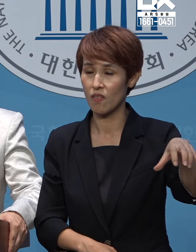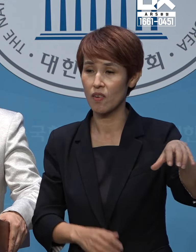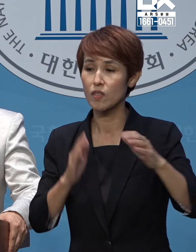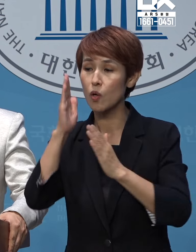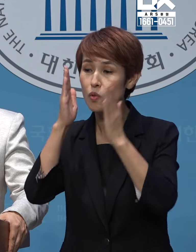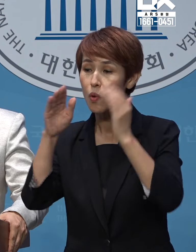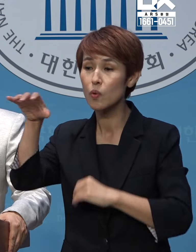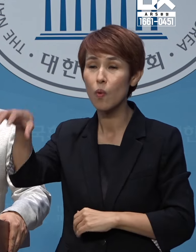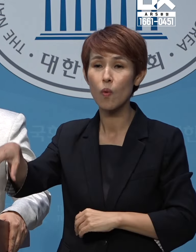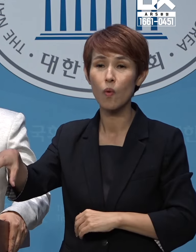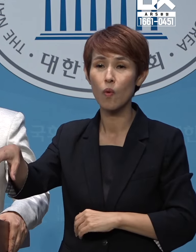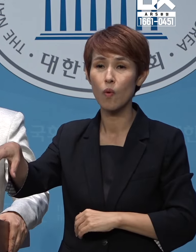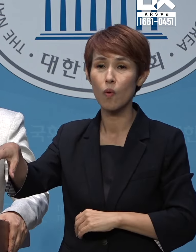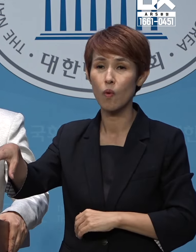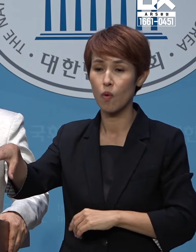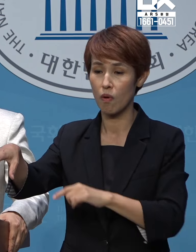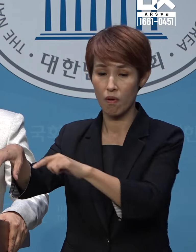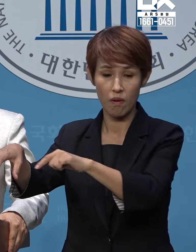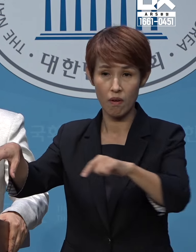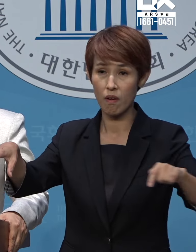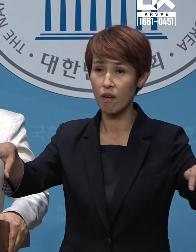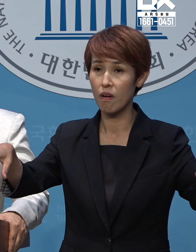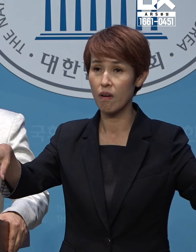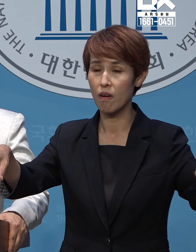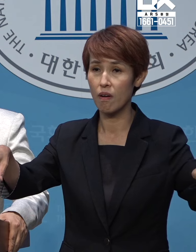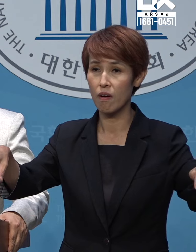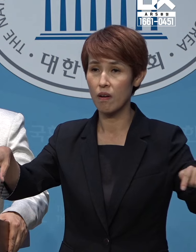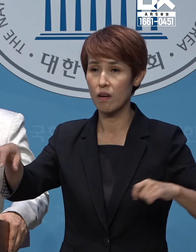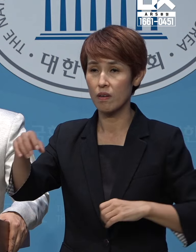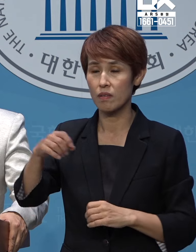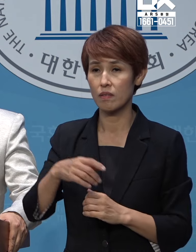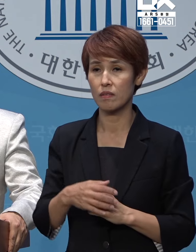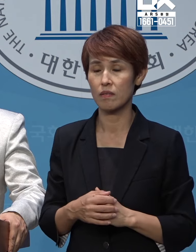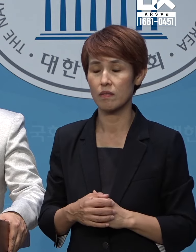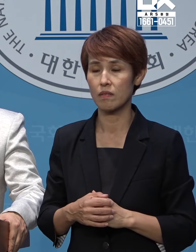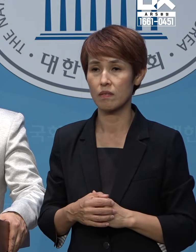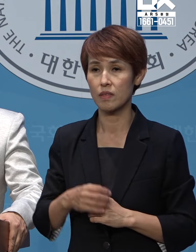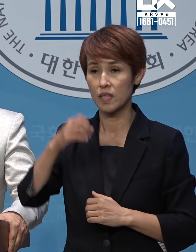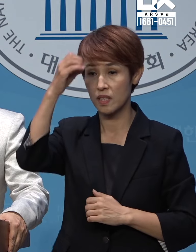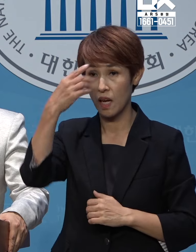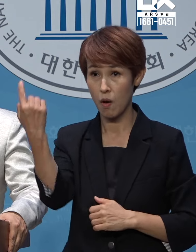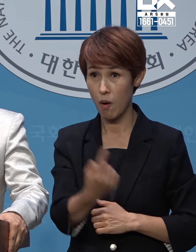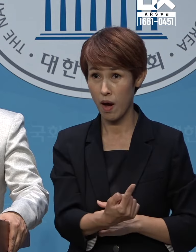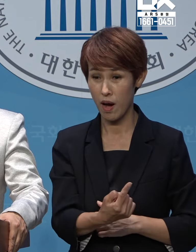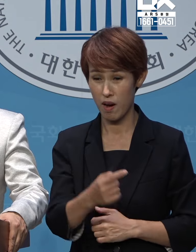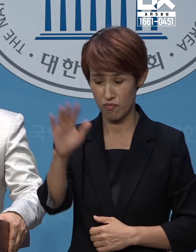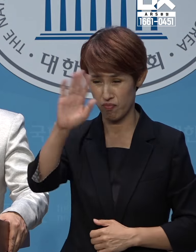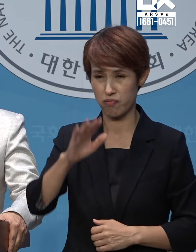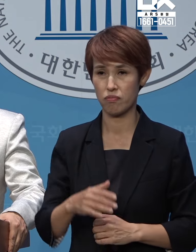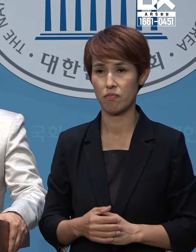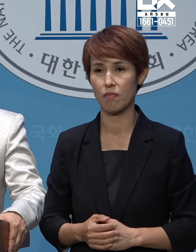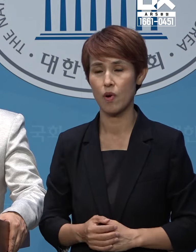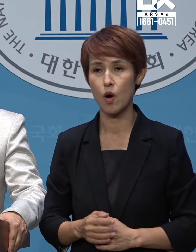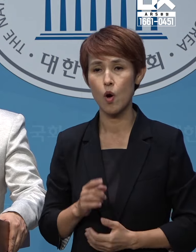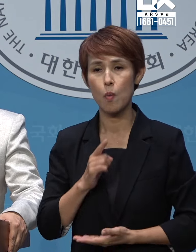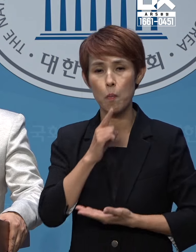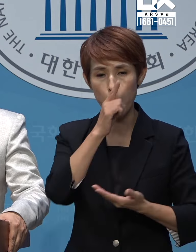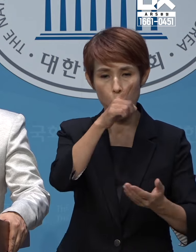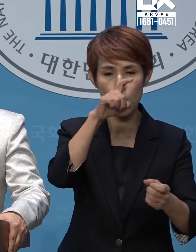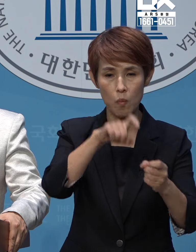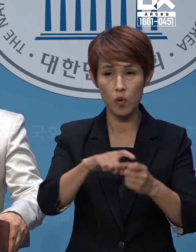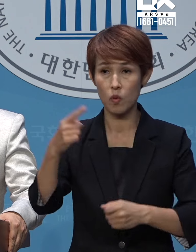서초동까지 무턱되고 오지는 않았을 터인데 그러면 보호를 드리러 온다고